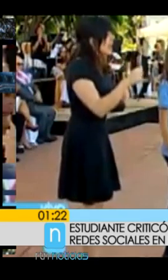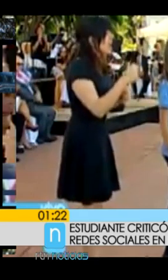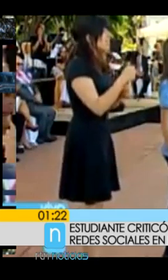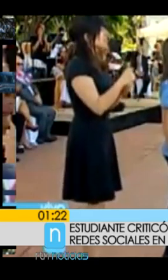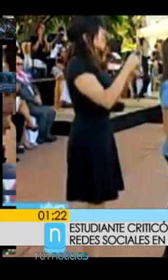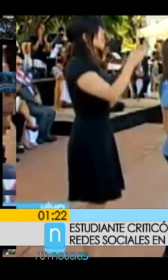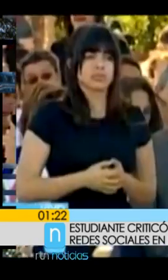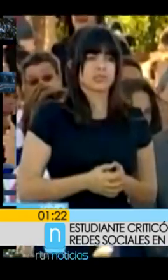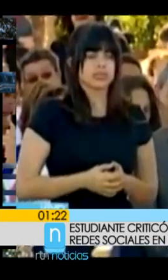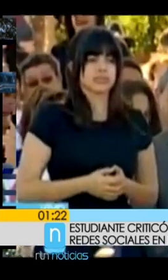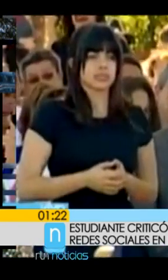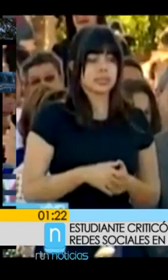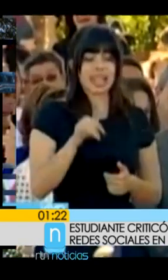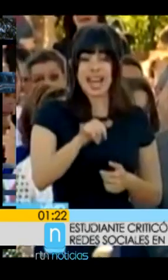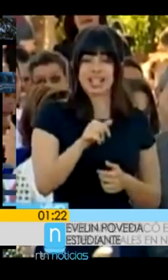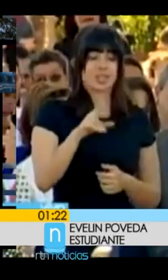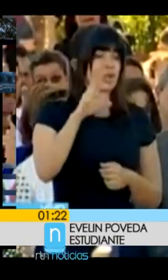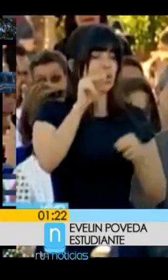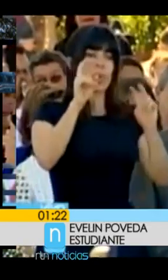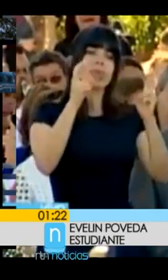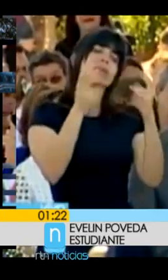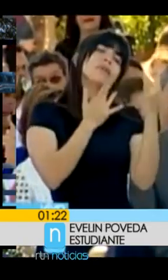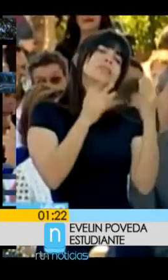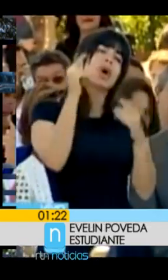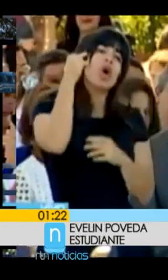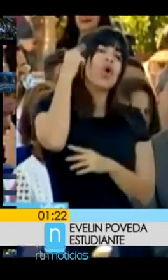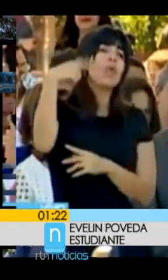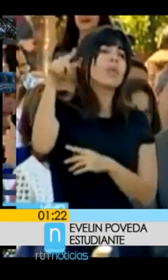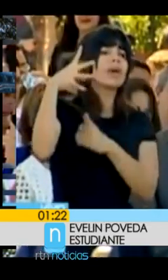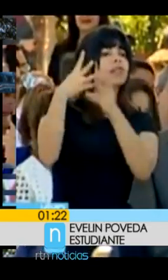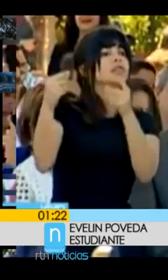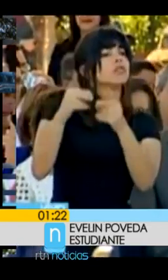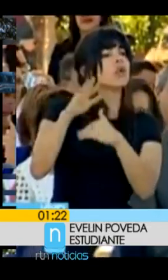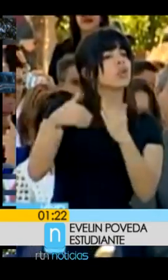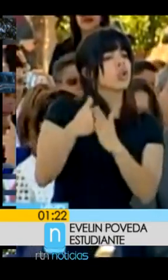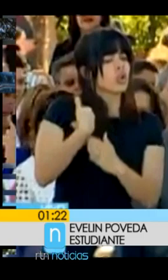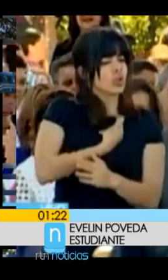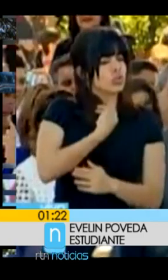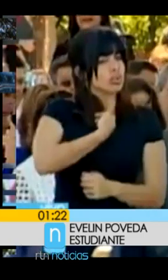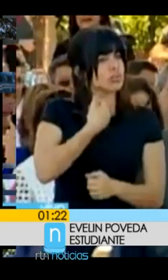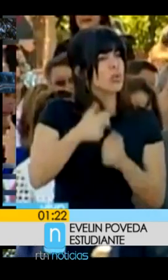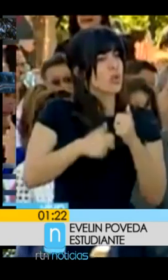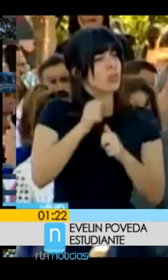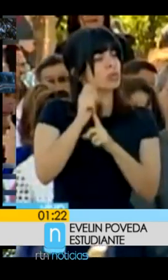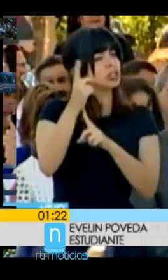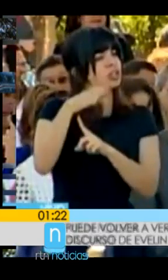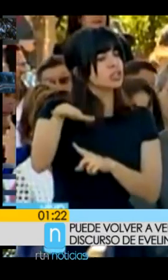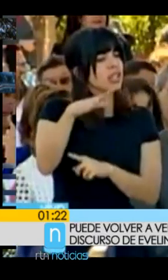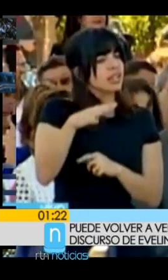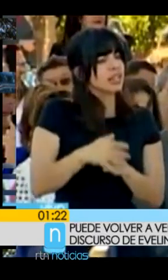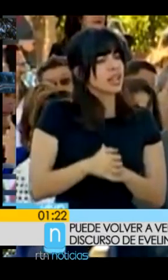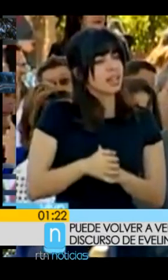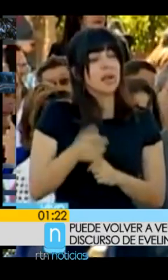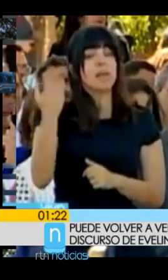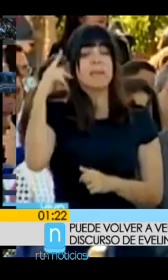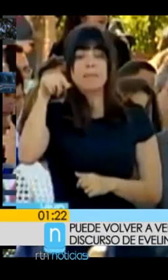otros aspectos. Esto no es un asunto de esperar a que el gobierno nos resuelva todos nuestros problemas como sociedad.